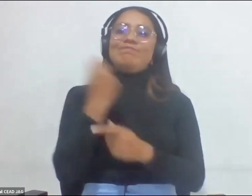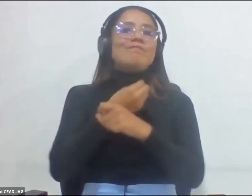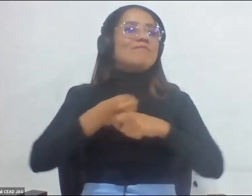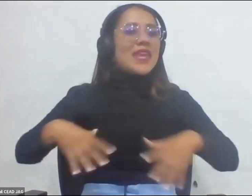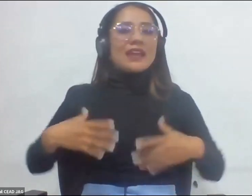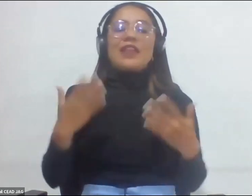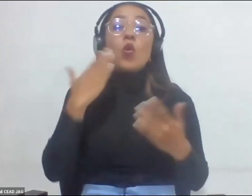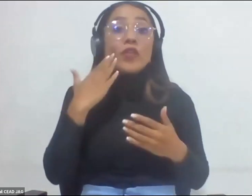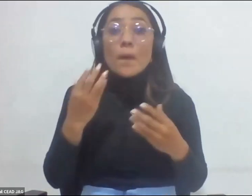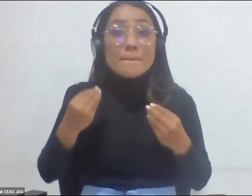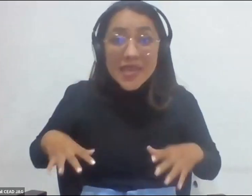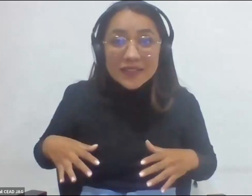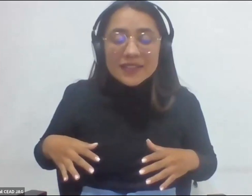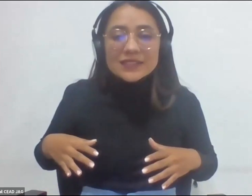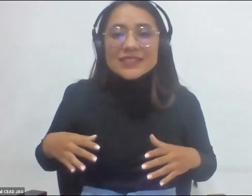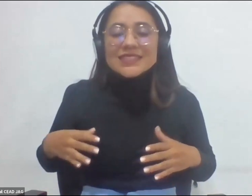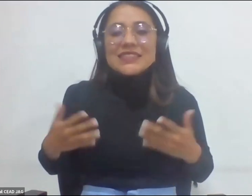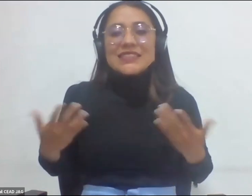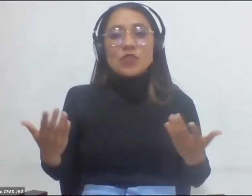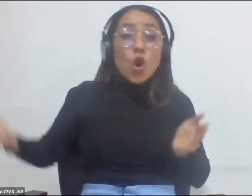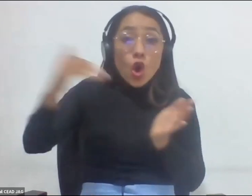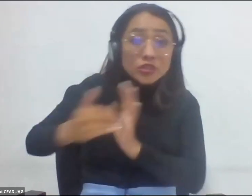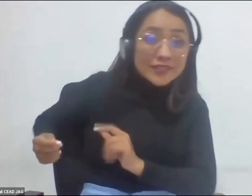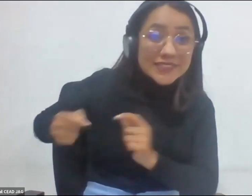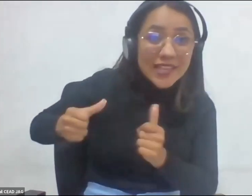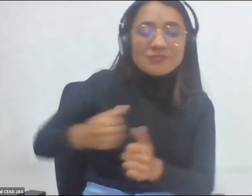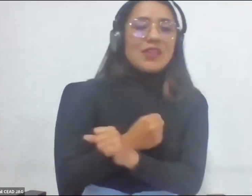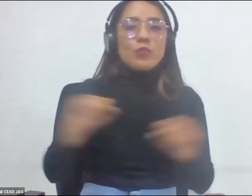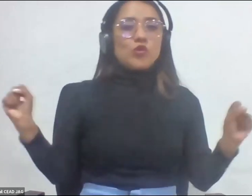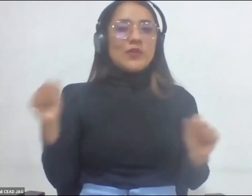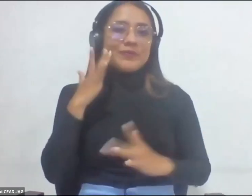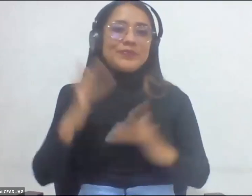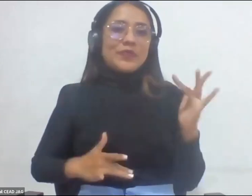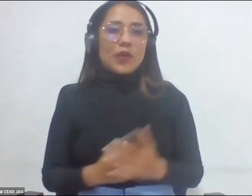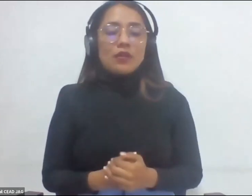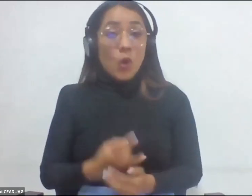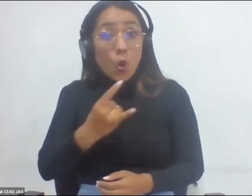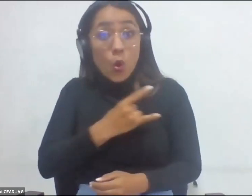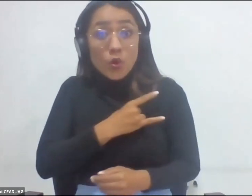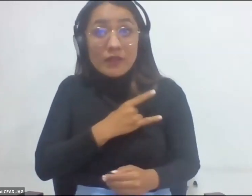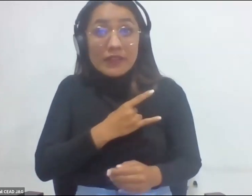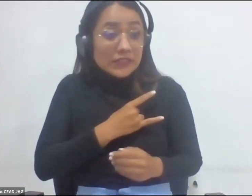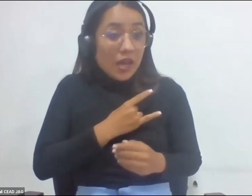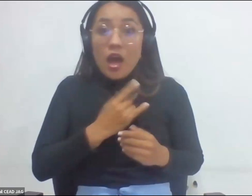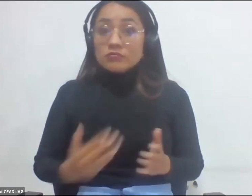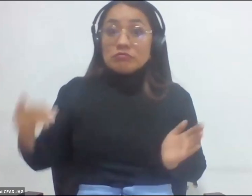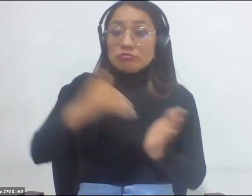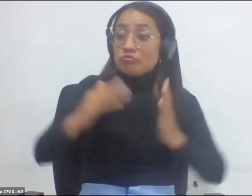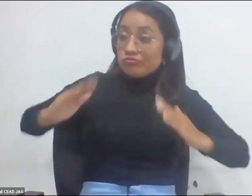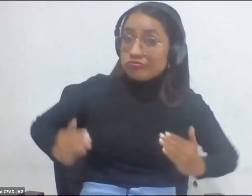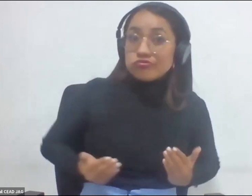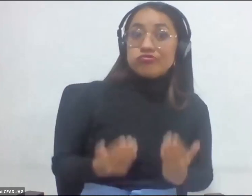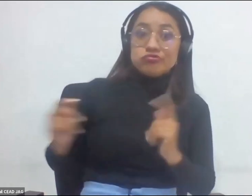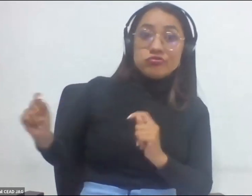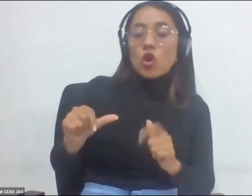que una vez se pierda el beneficio pues no es posible nuevamente tenerlo no es porque la universidad no renueve el beneficio a nuestros